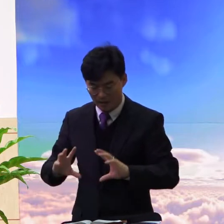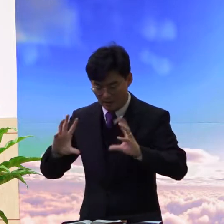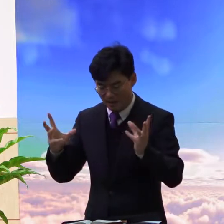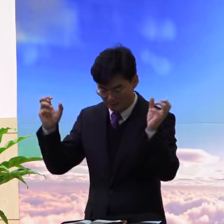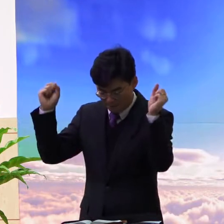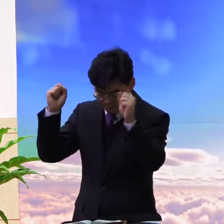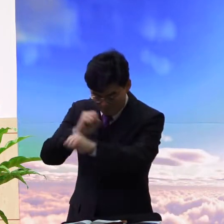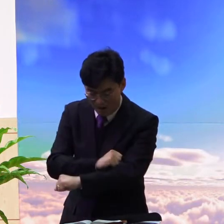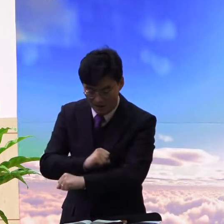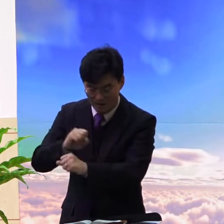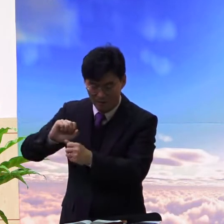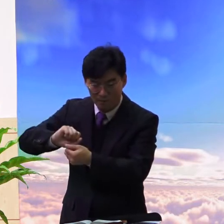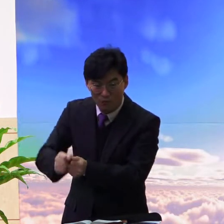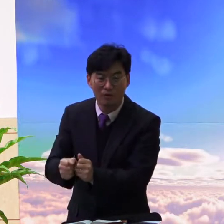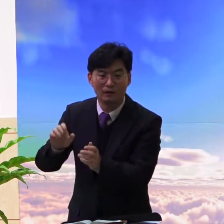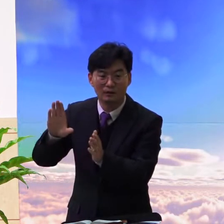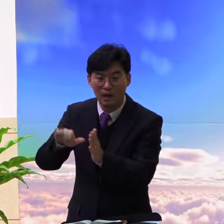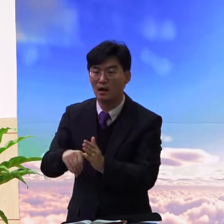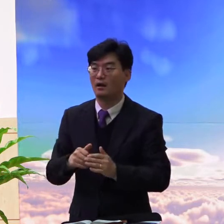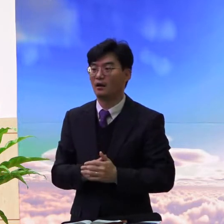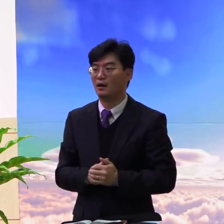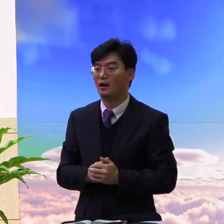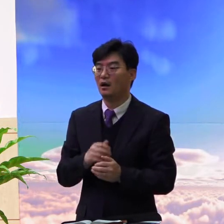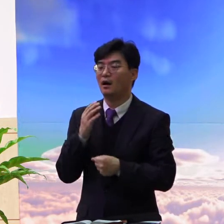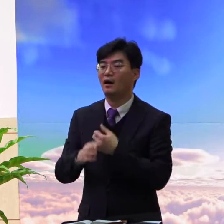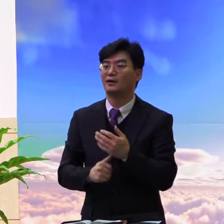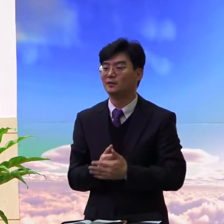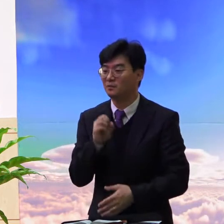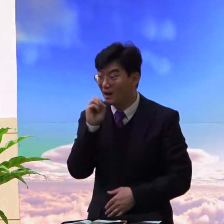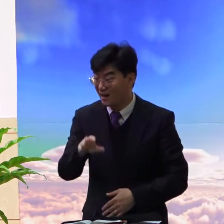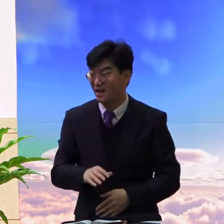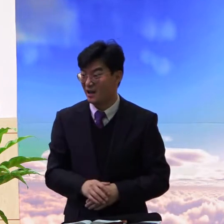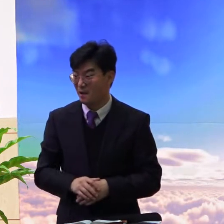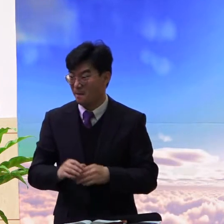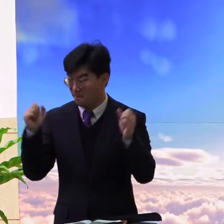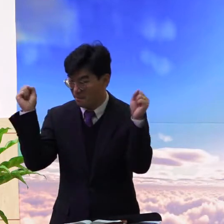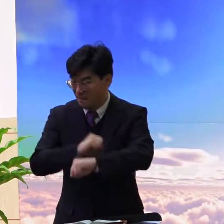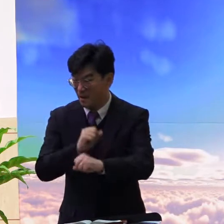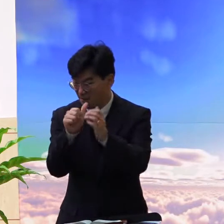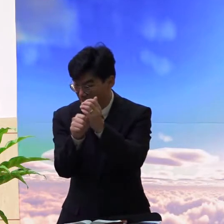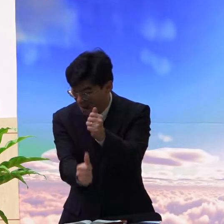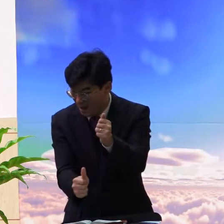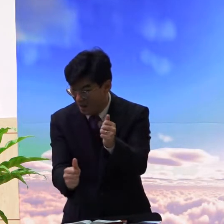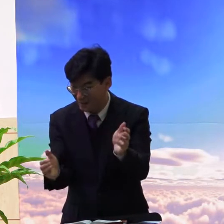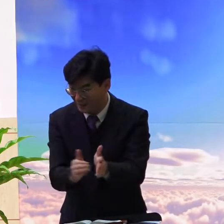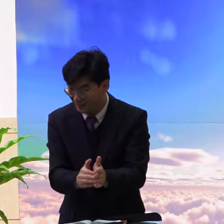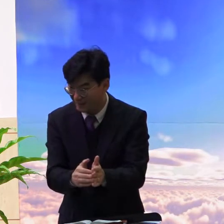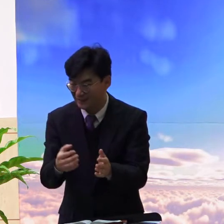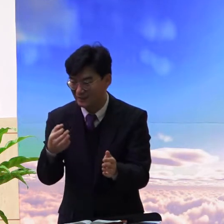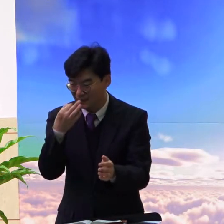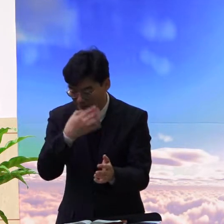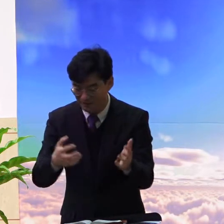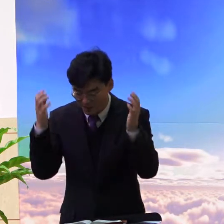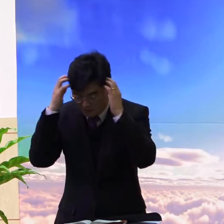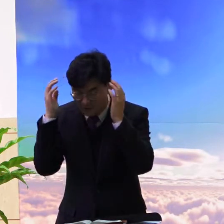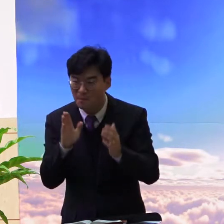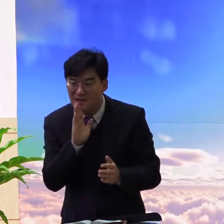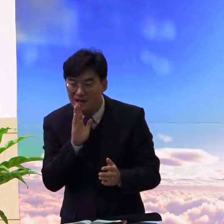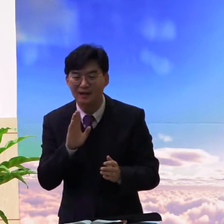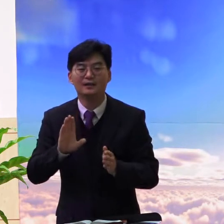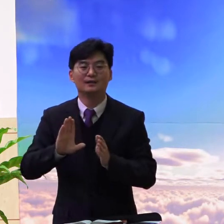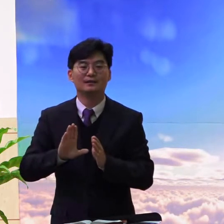보라, 내가 새 일을 행하리니 이제 나타낼 것이라. 내가 광야에 길을